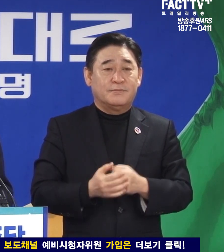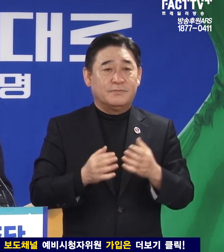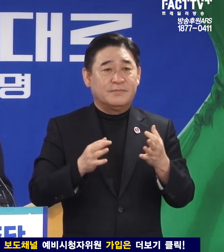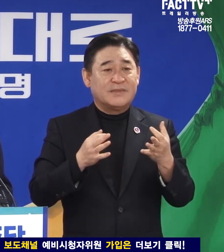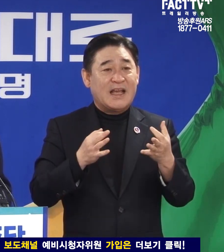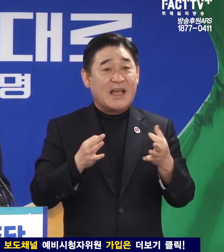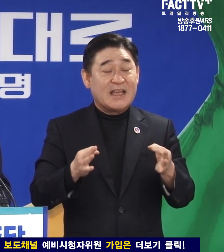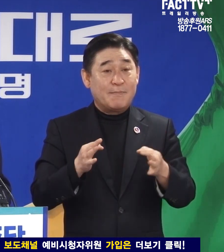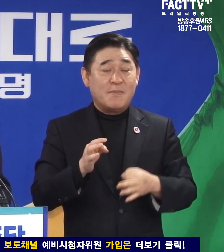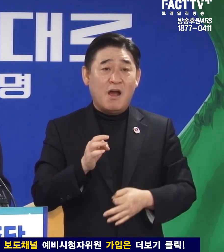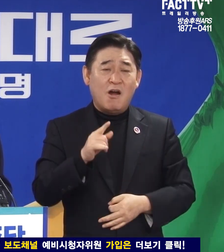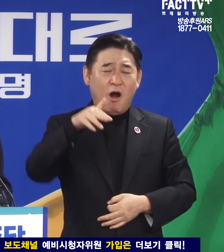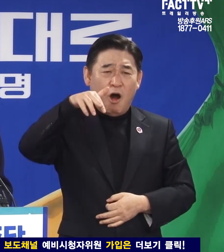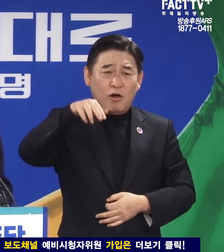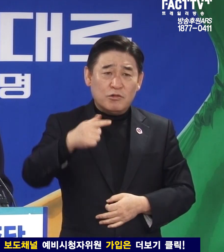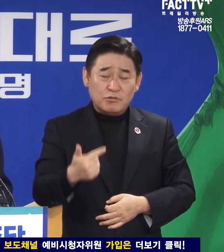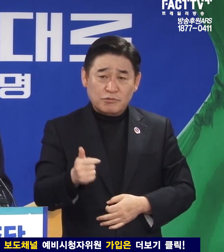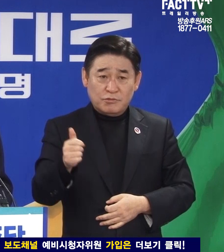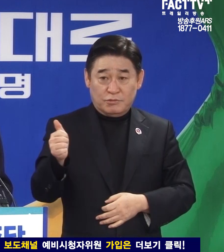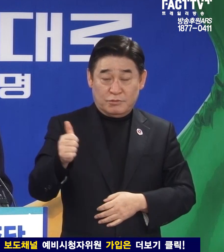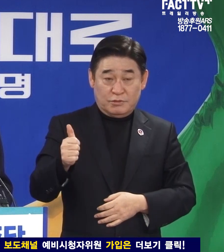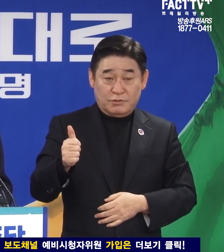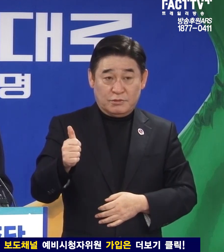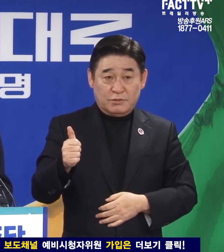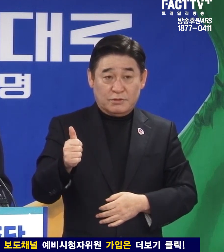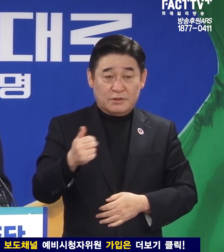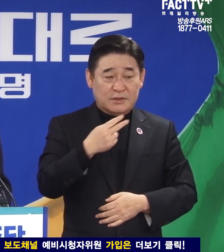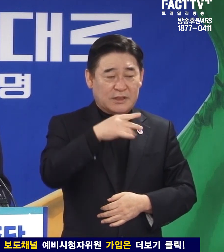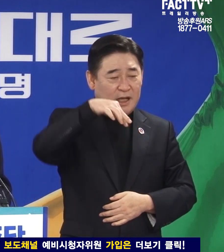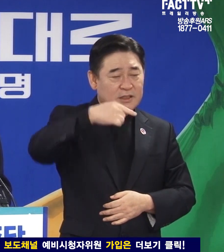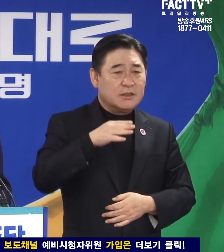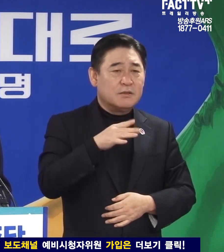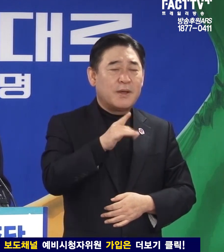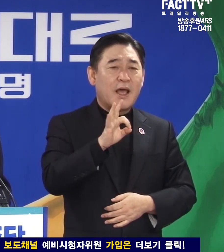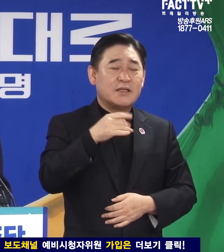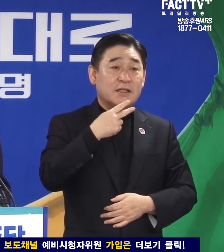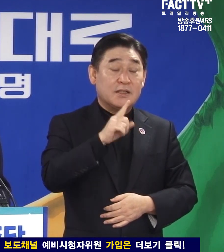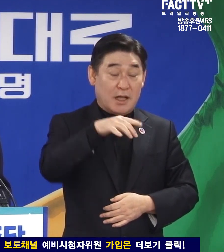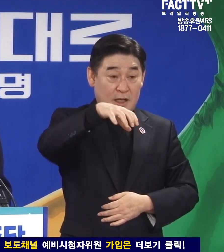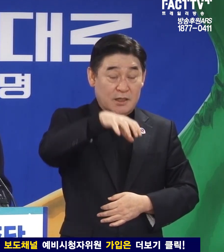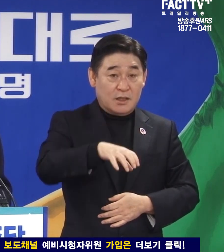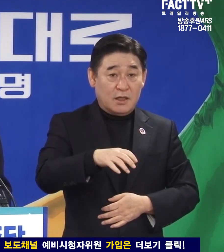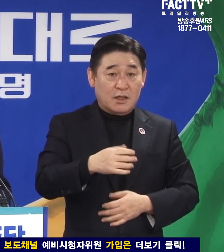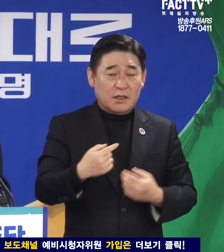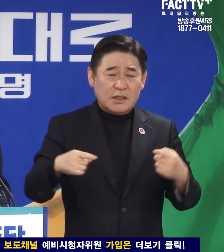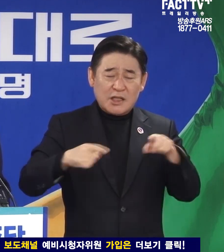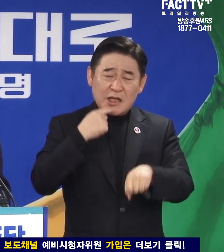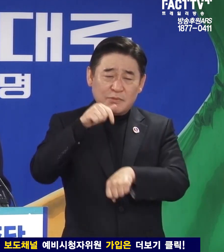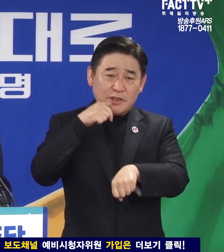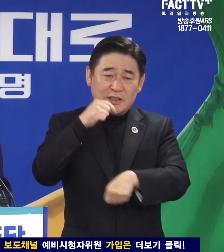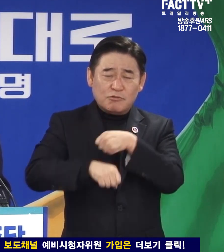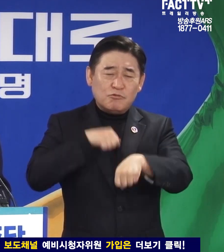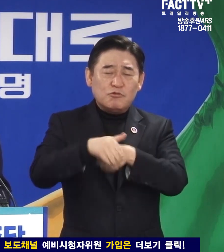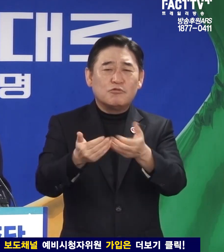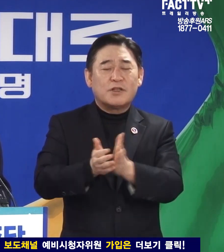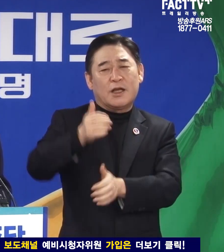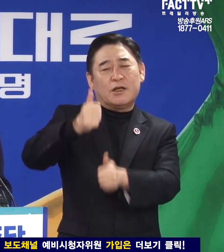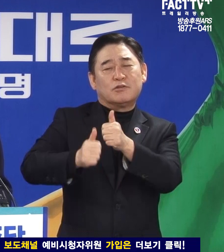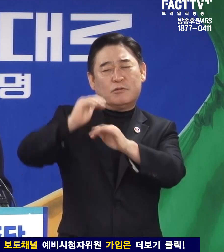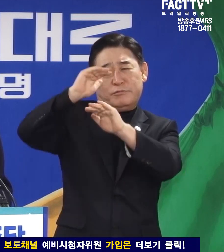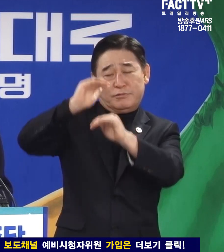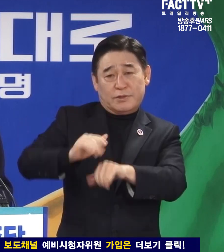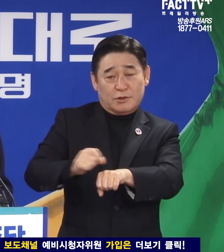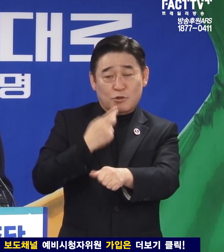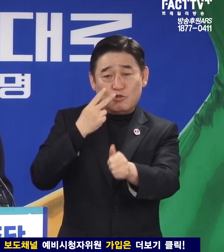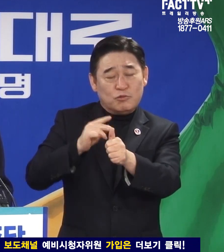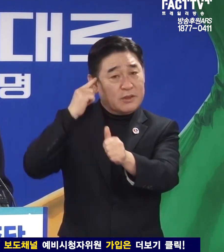김어준 씨가 다스베이다에서 이 더불어민주당 경선 과정에 특정